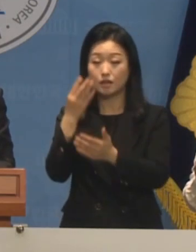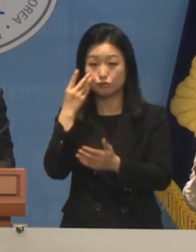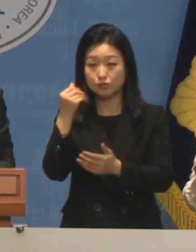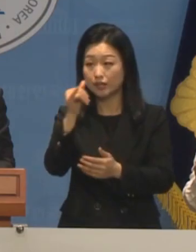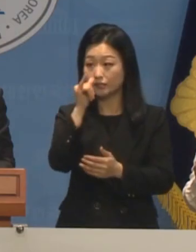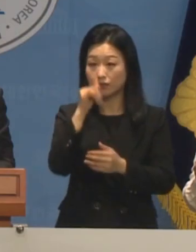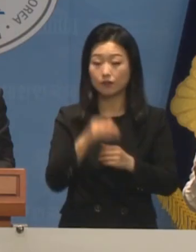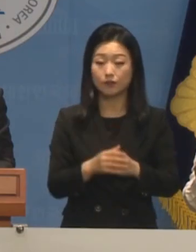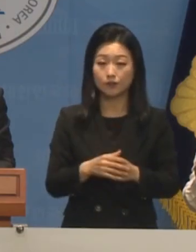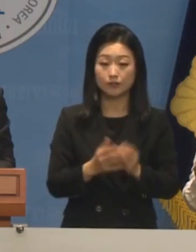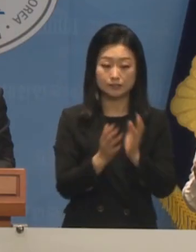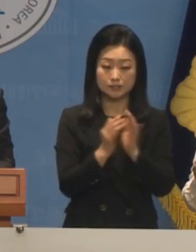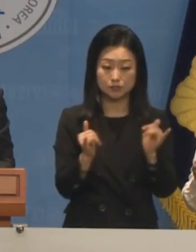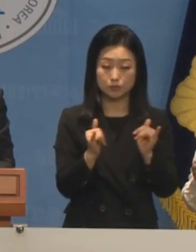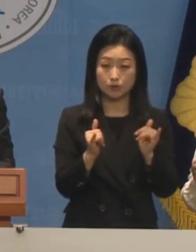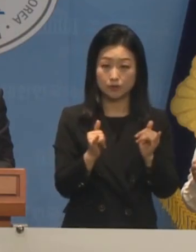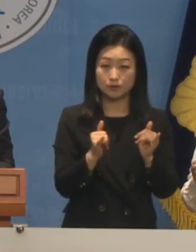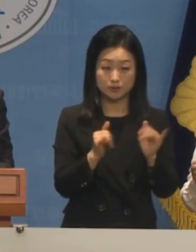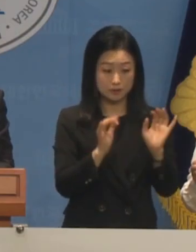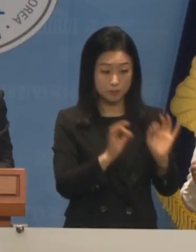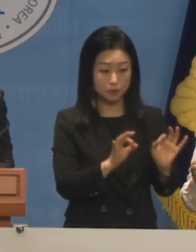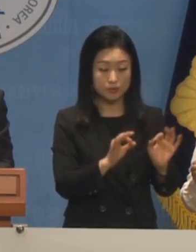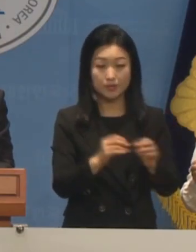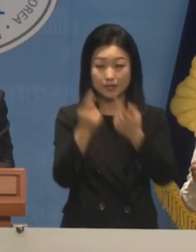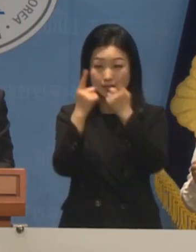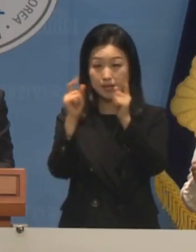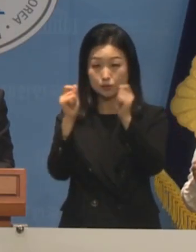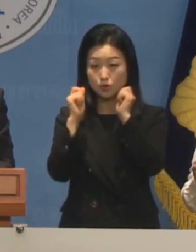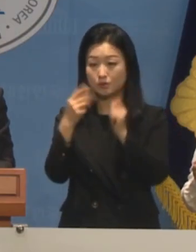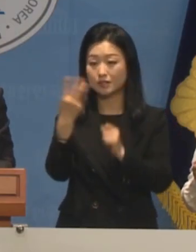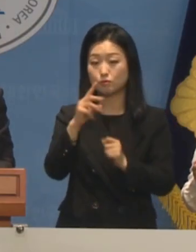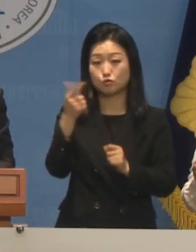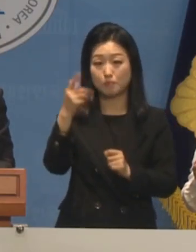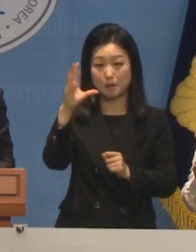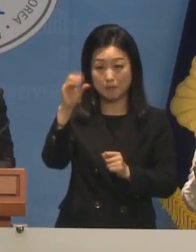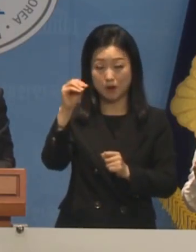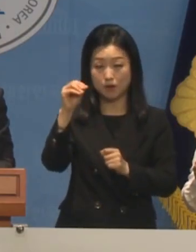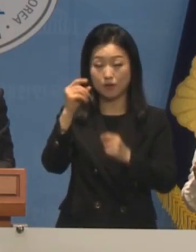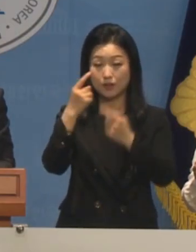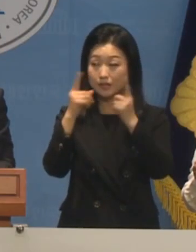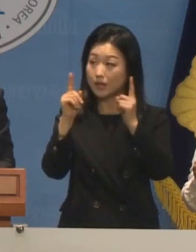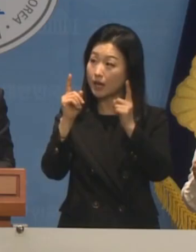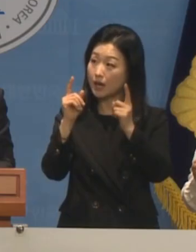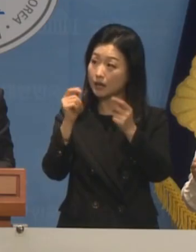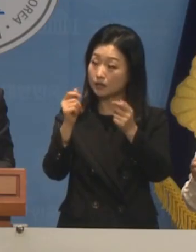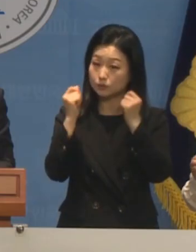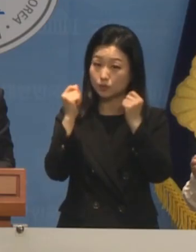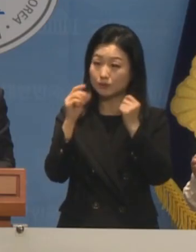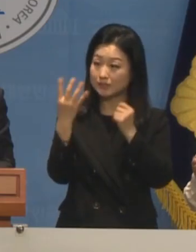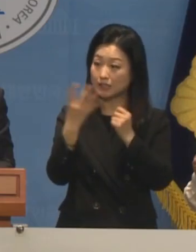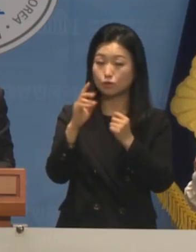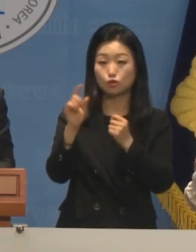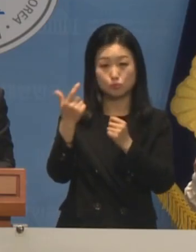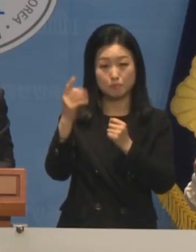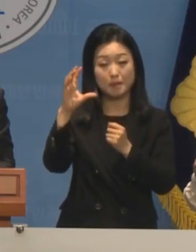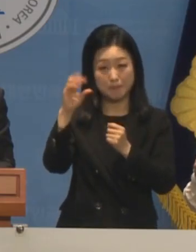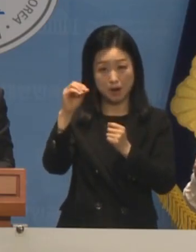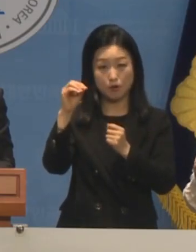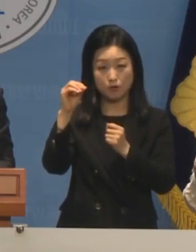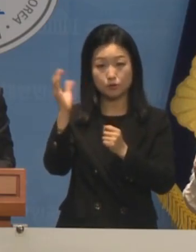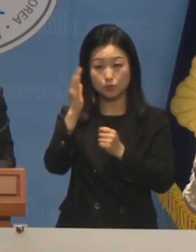임금 측면에서 초대졸 3,600만 원 대졸은 4,600만 원의 수준을 보이고